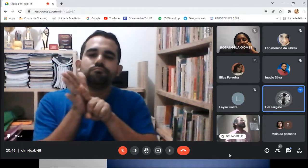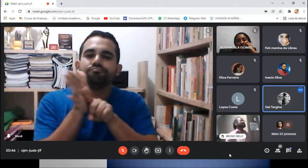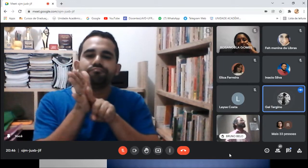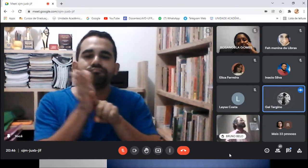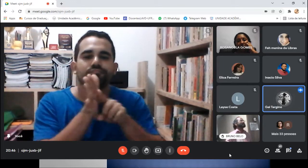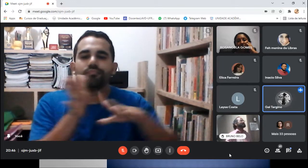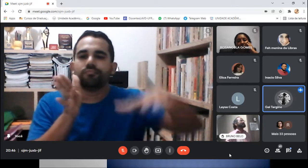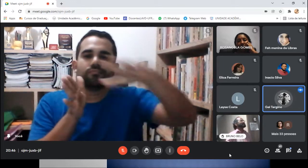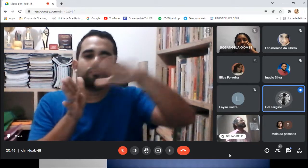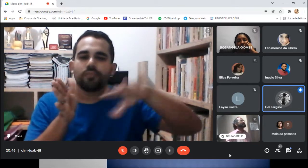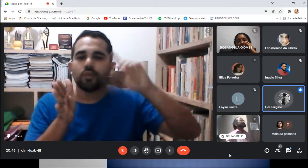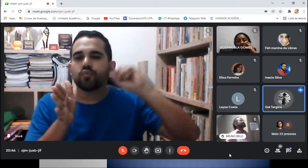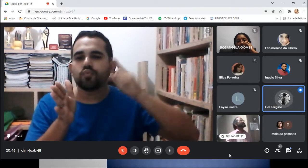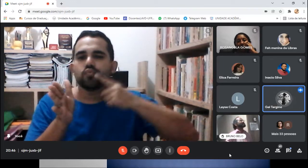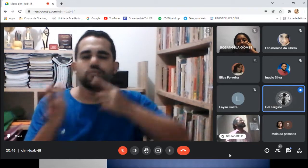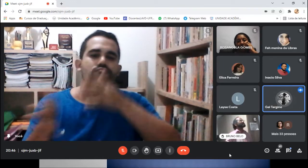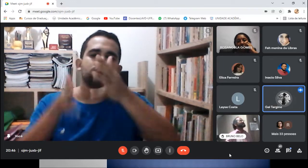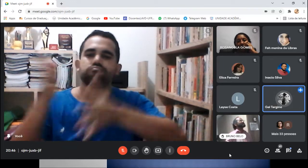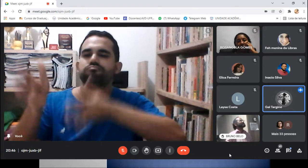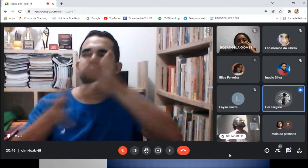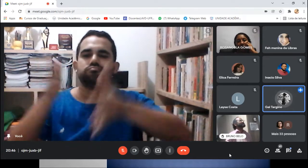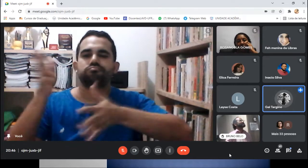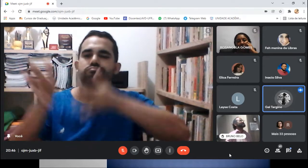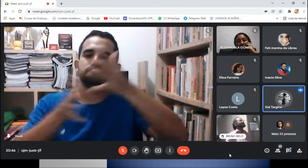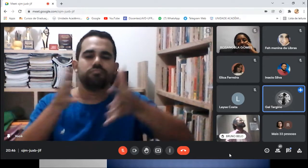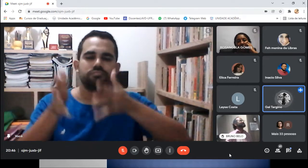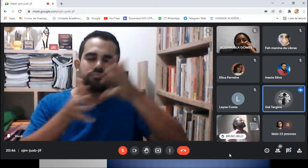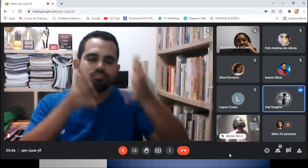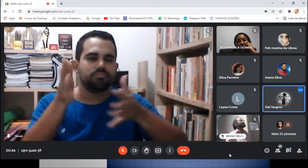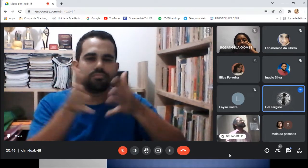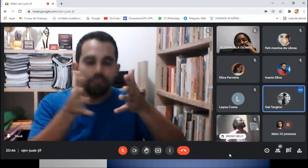tem uma pesquisa simples, né? Superficial,